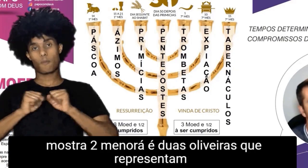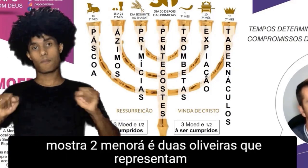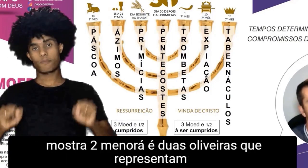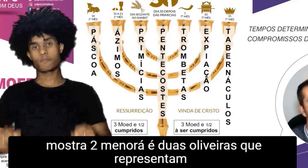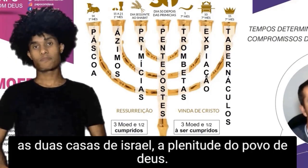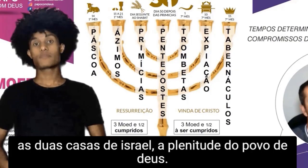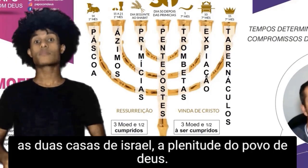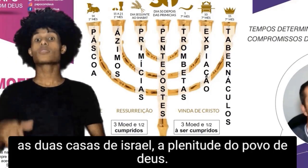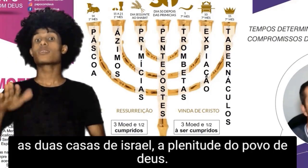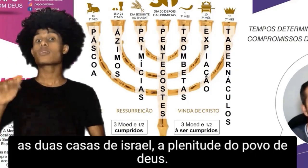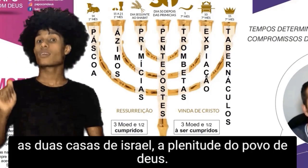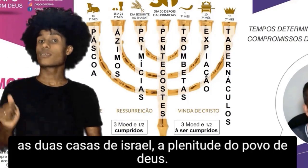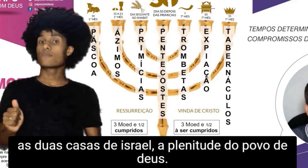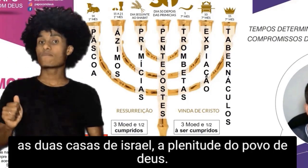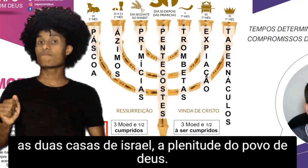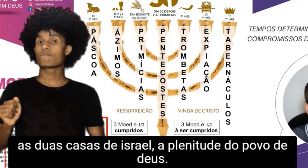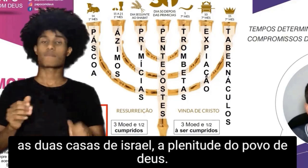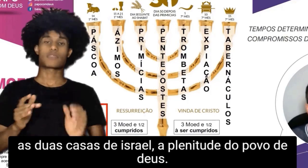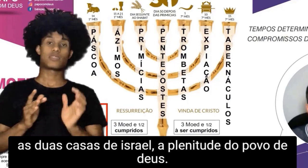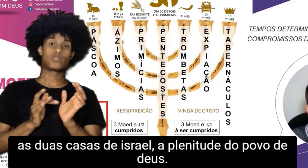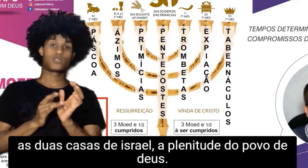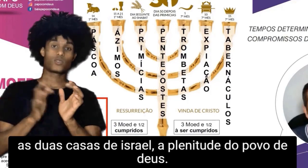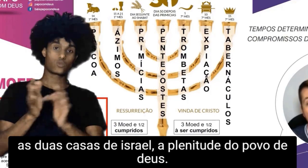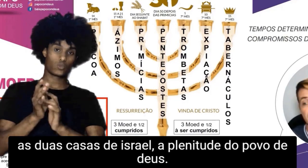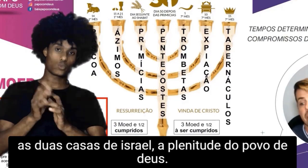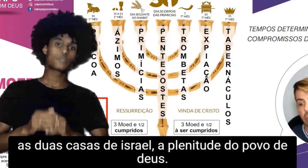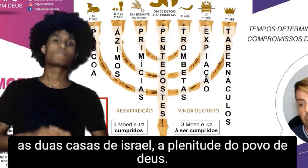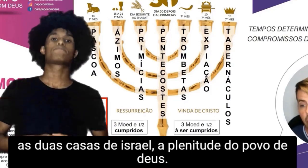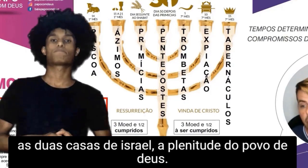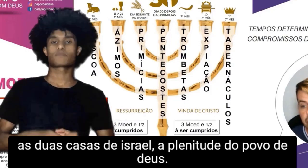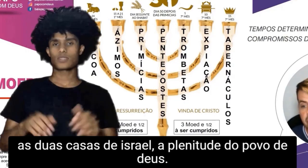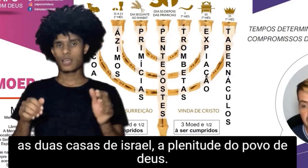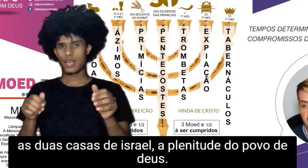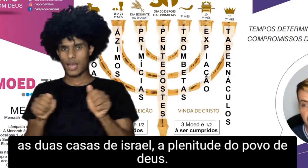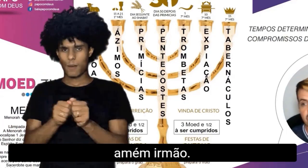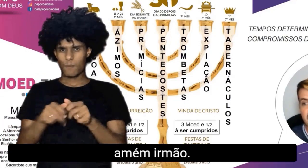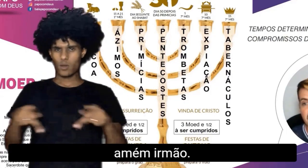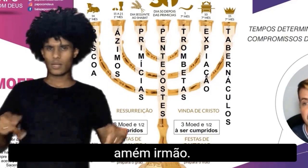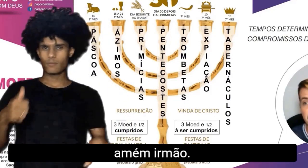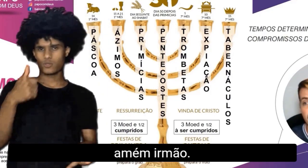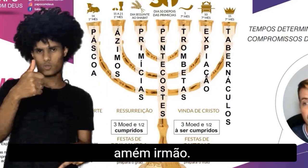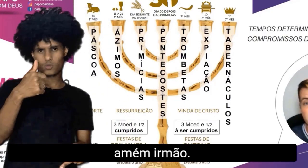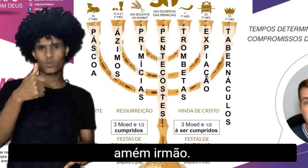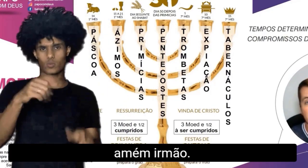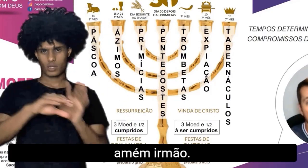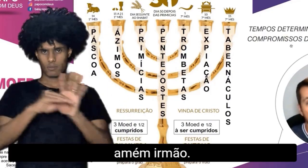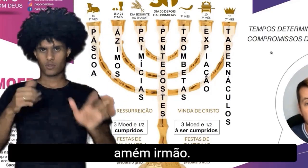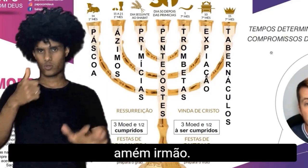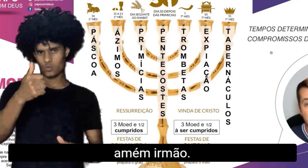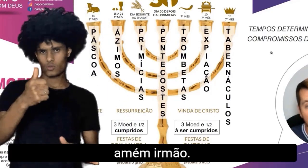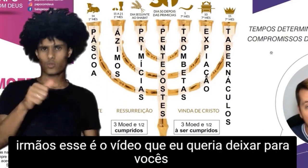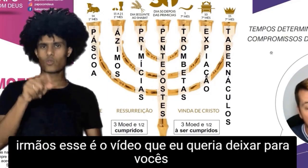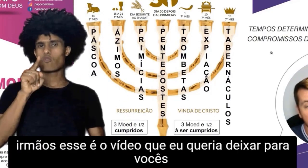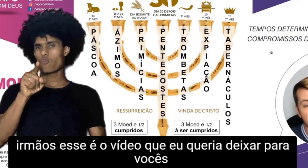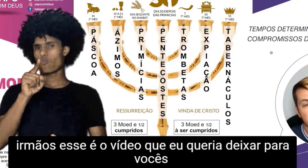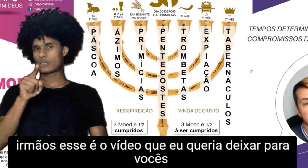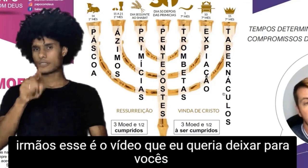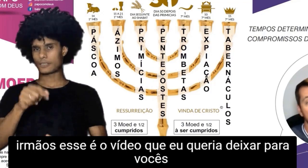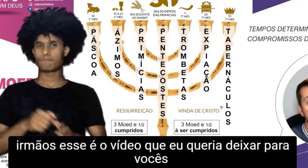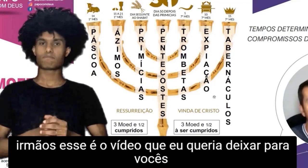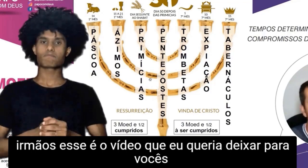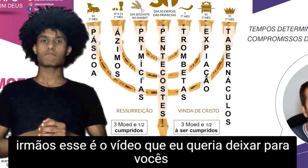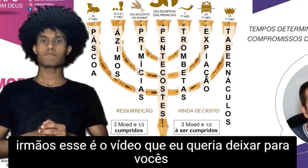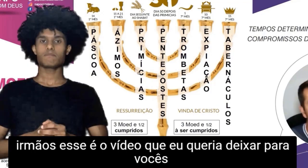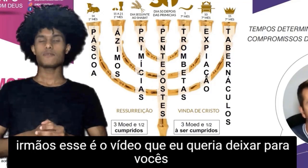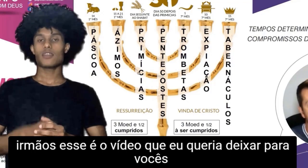que representam as 2 casas de Israel, a plenitude do povo de Deus. Amém, irmãos? Irmãos, esse é o vídeo que eu queria deixar